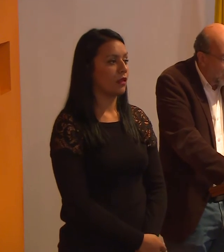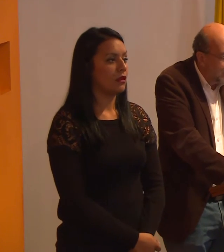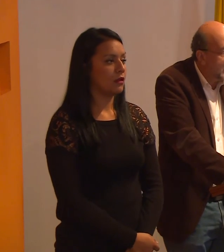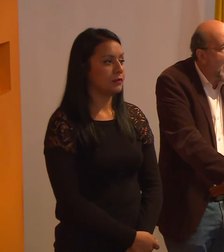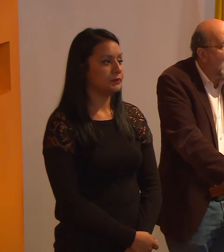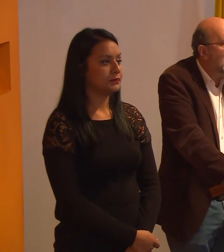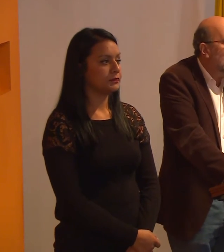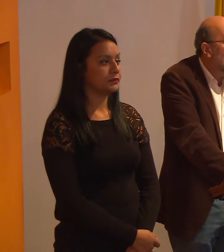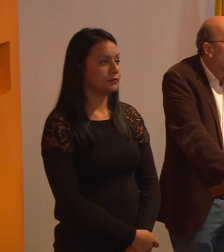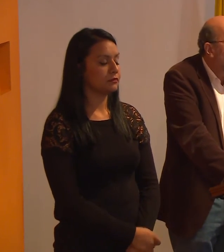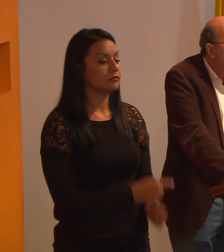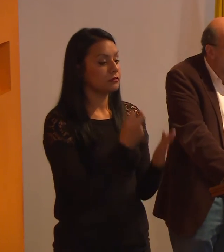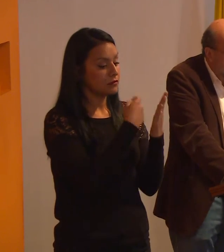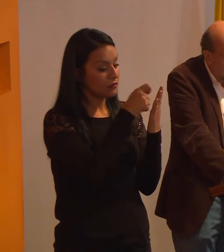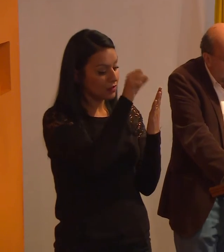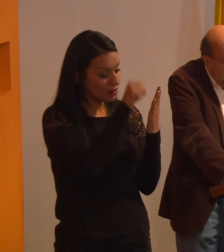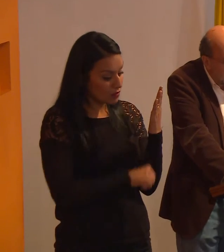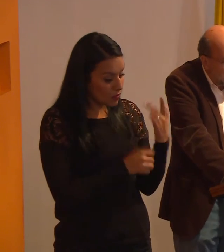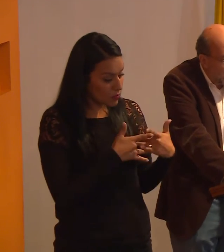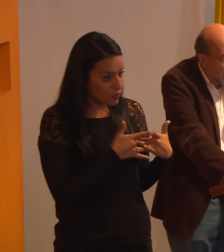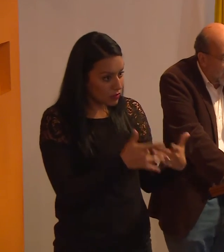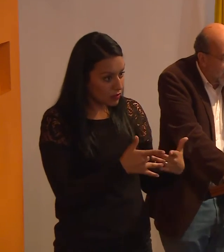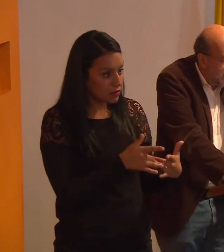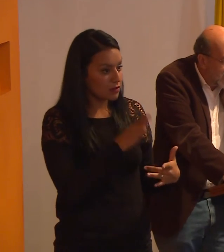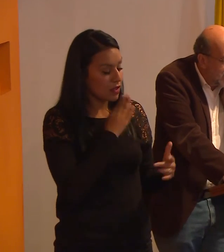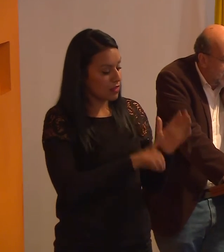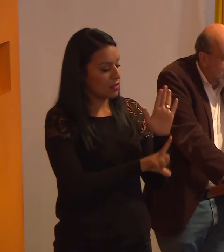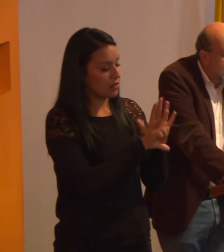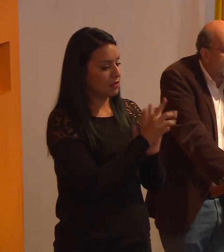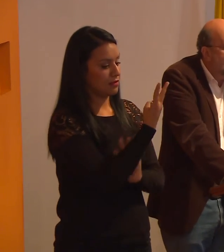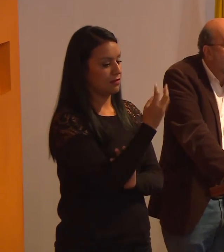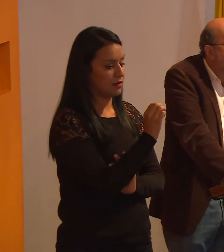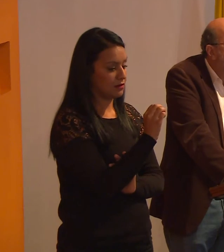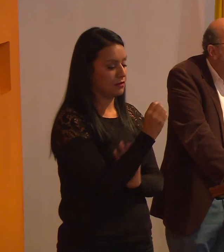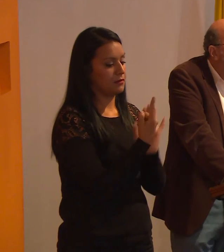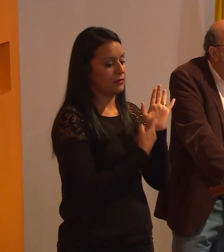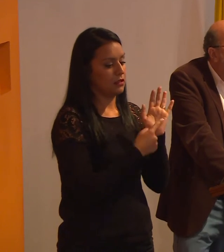acreditación voluntaria, establecida por la Ley 30 de